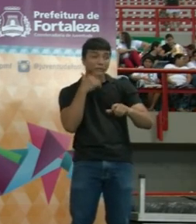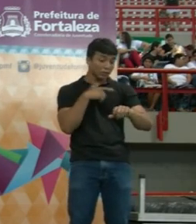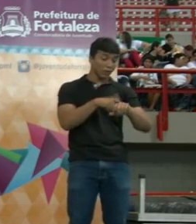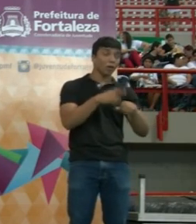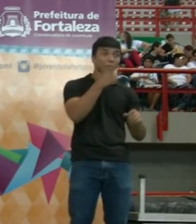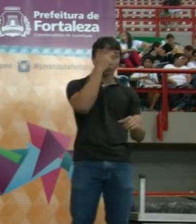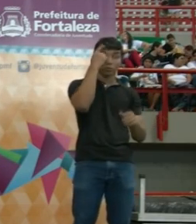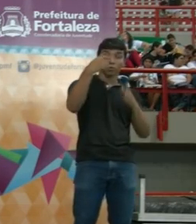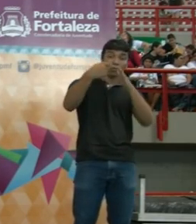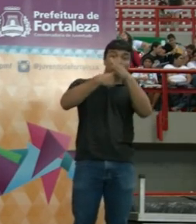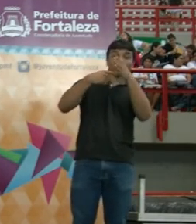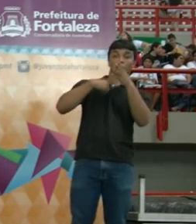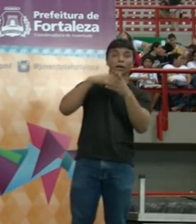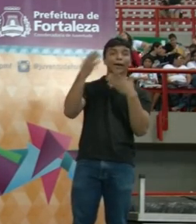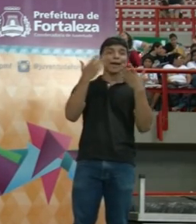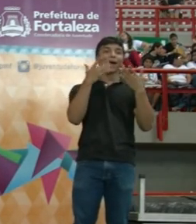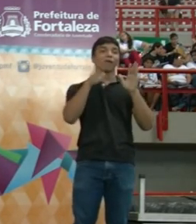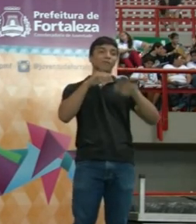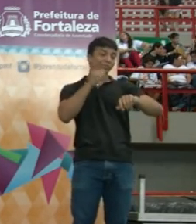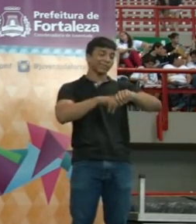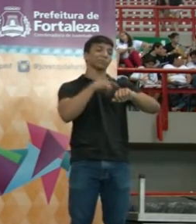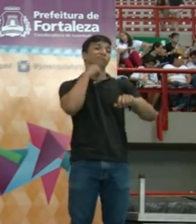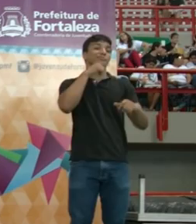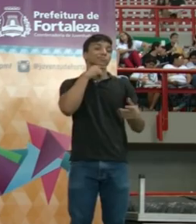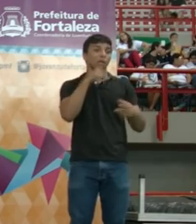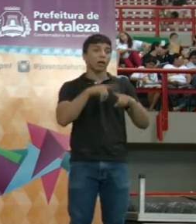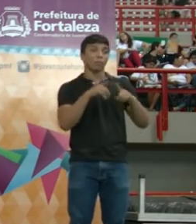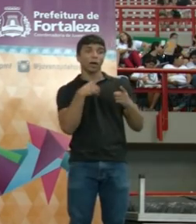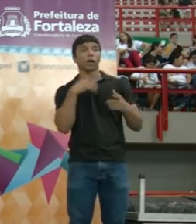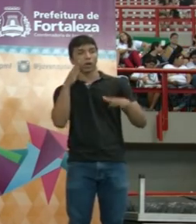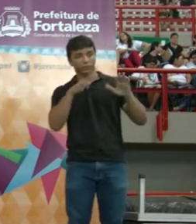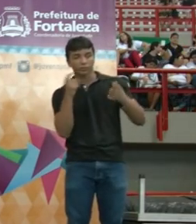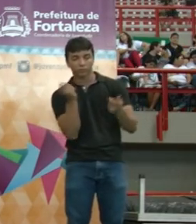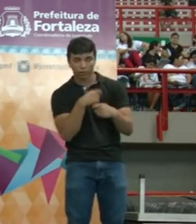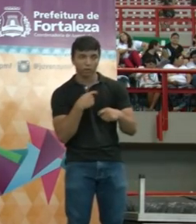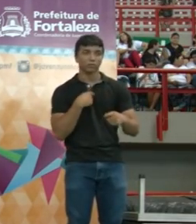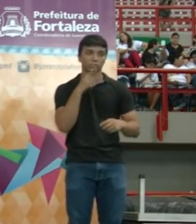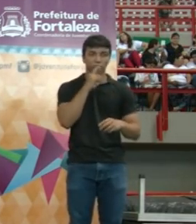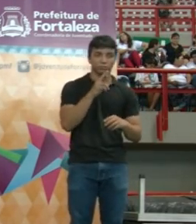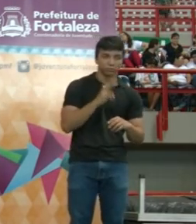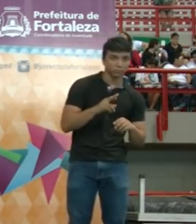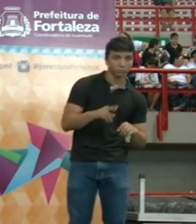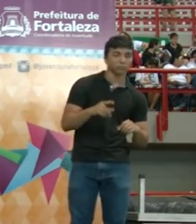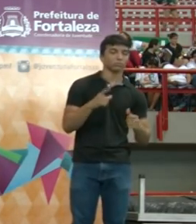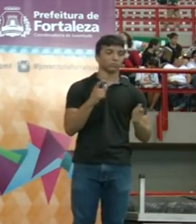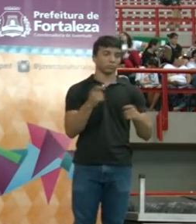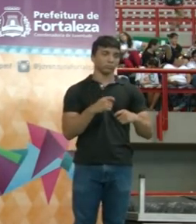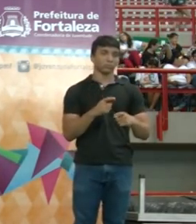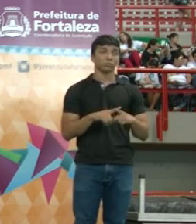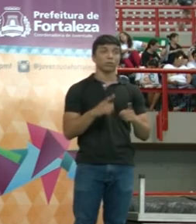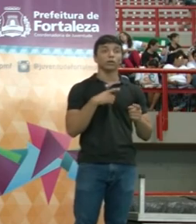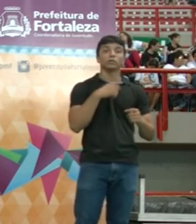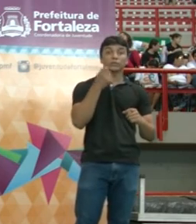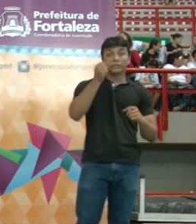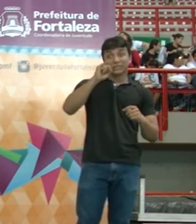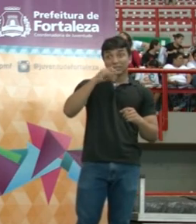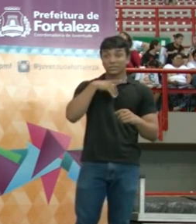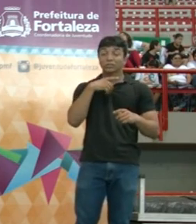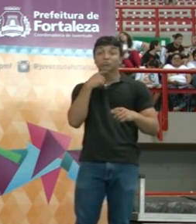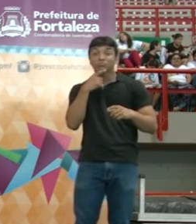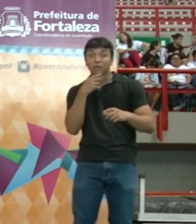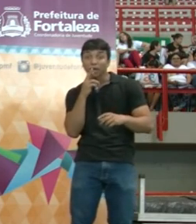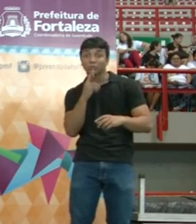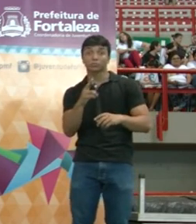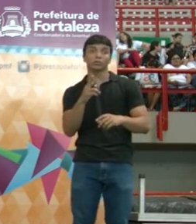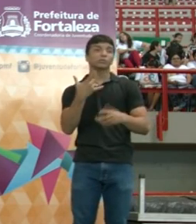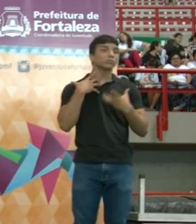questão que o cara tem dúvida e tal, que acolá eu consigo, arranjo um tempinho e faço alguma coisa. Mas eu não fiquei chateado se não der tempo de